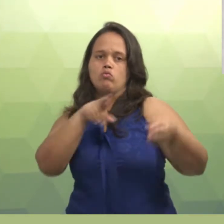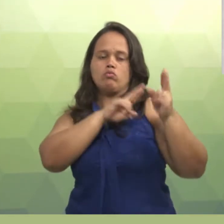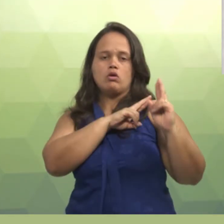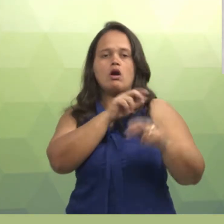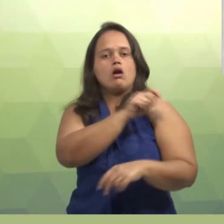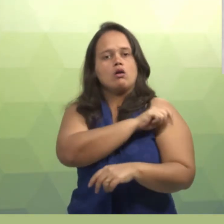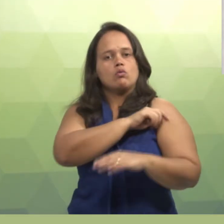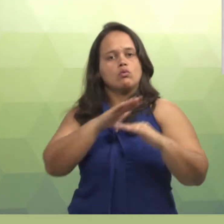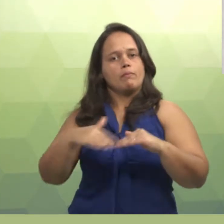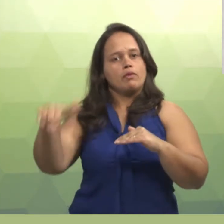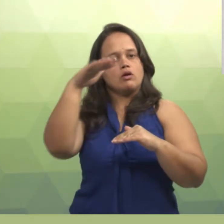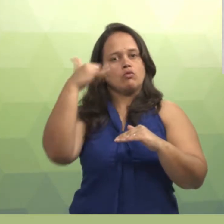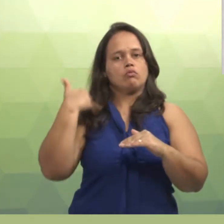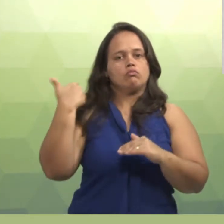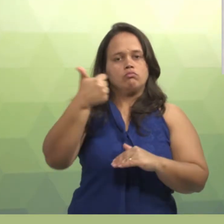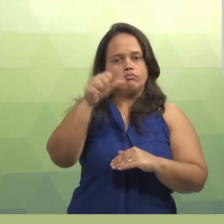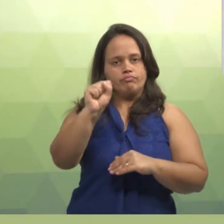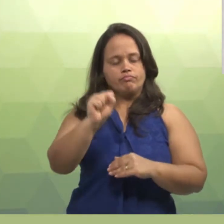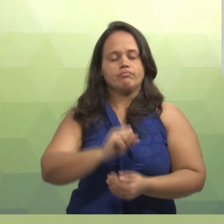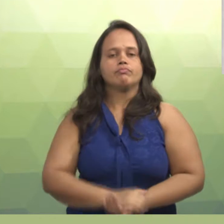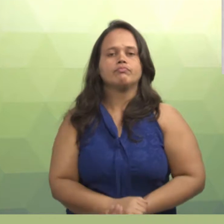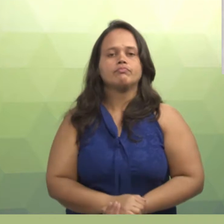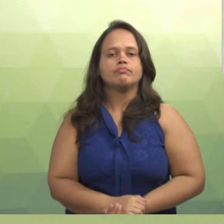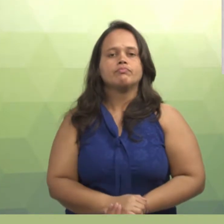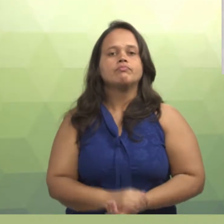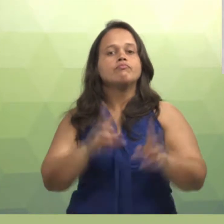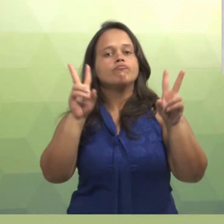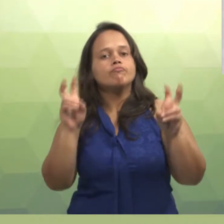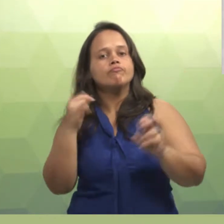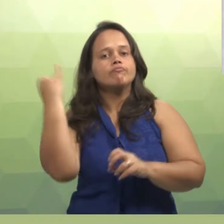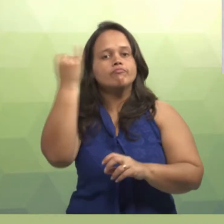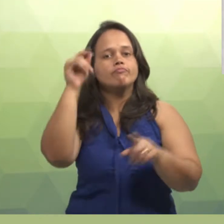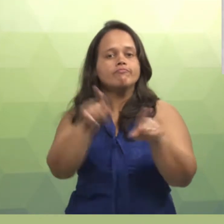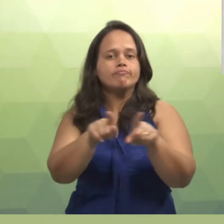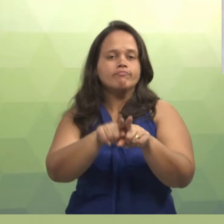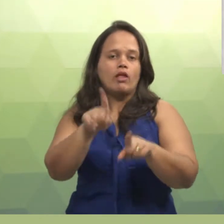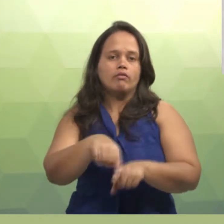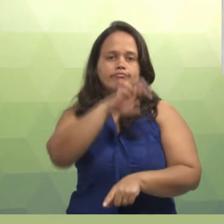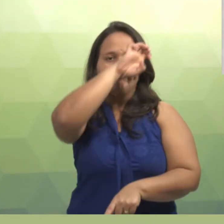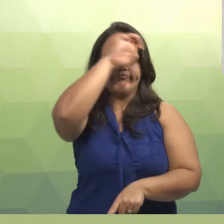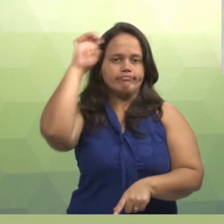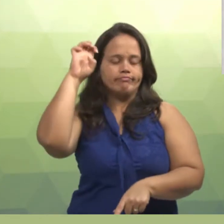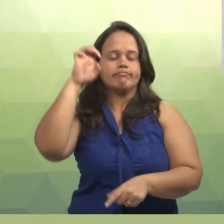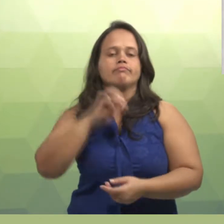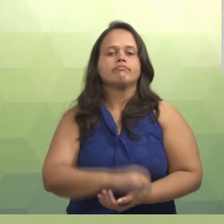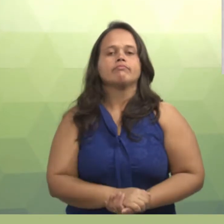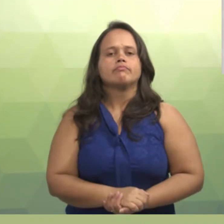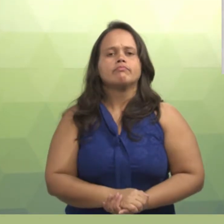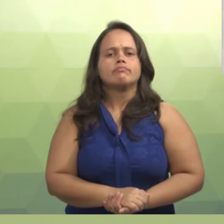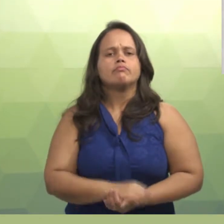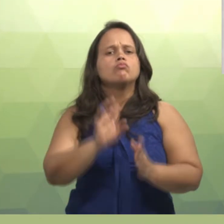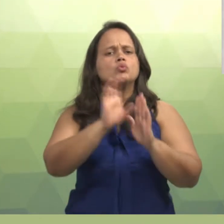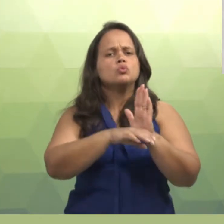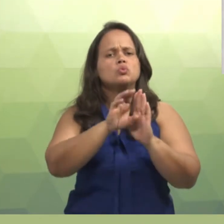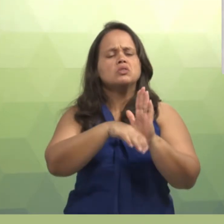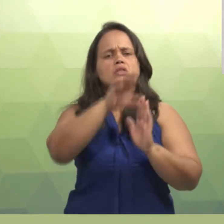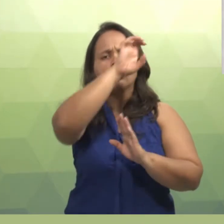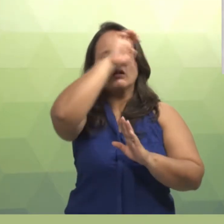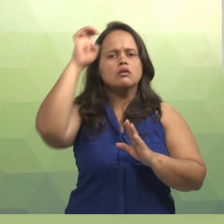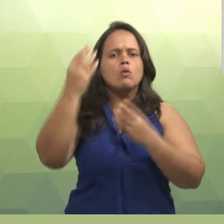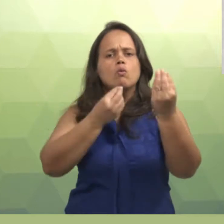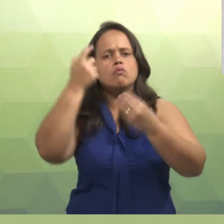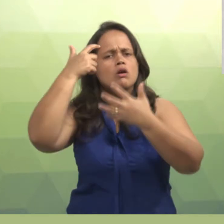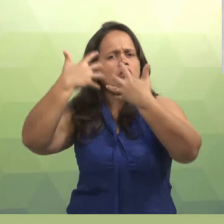a ética. A ética pode ser conceituada como a reflexão acerca da razão de ser de